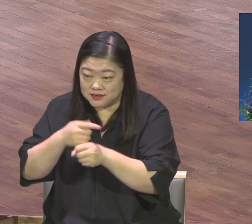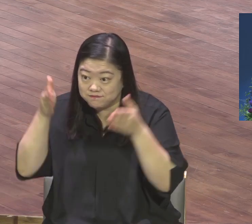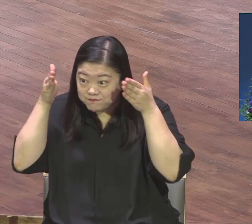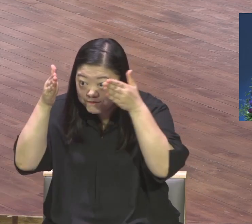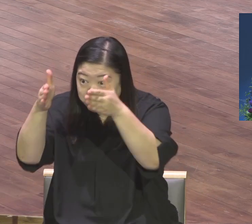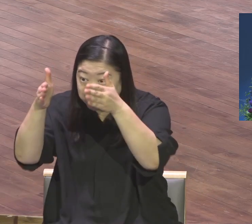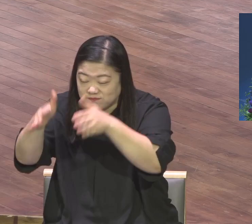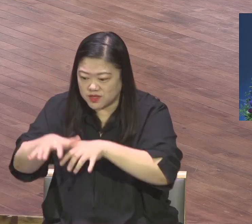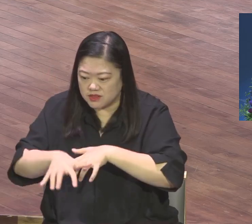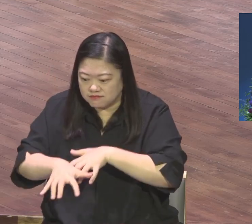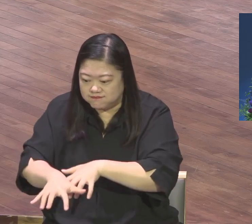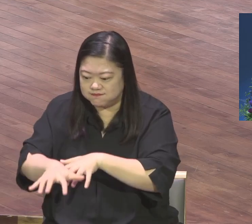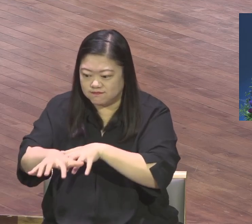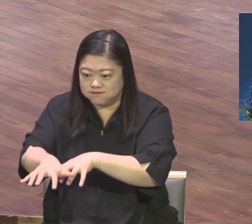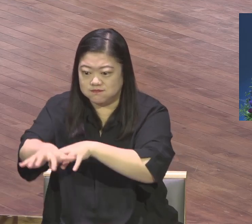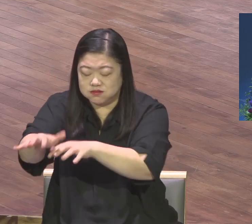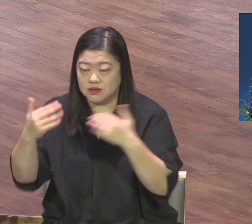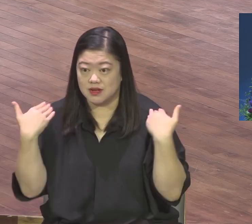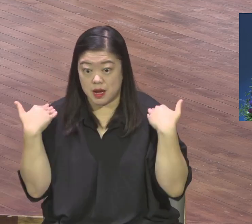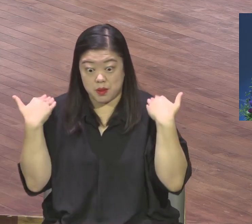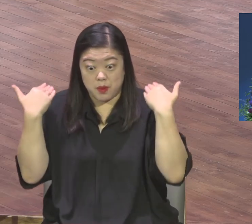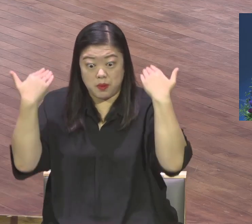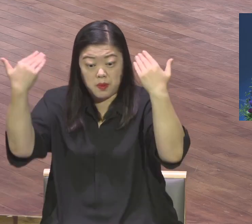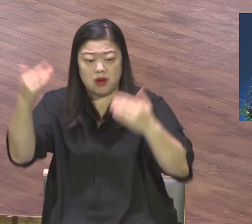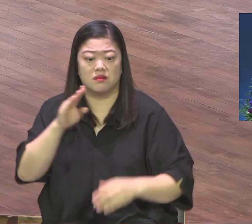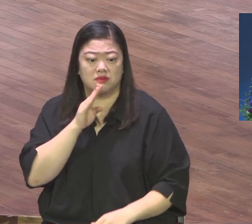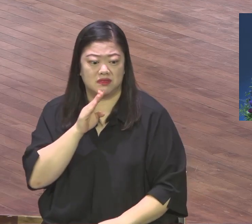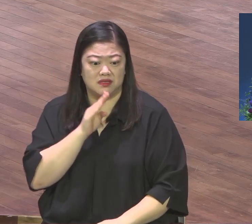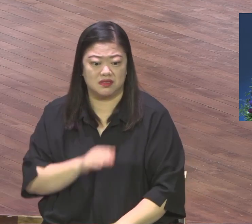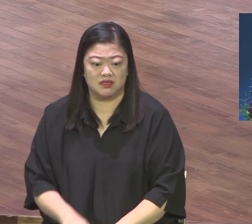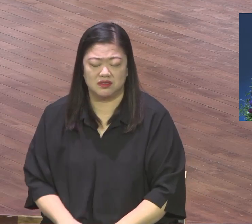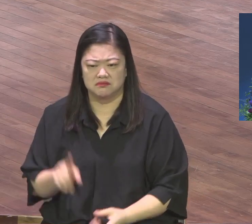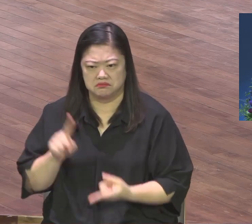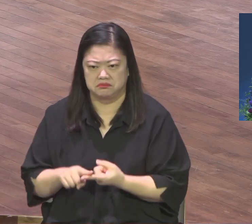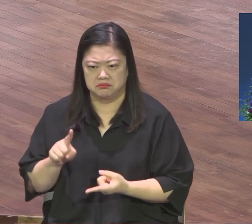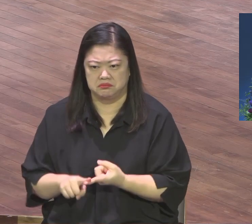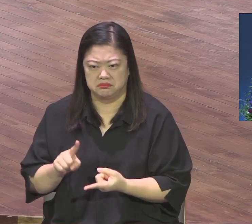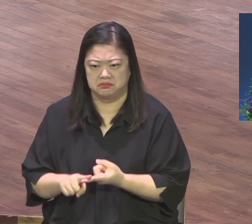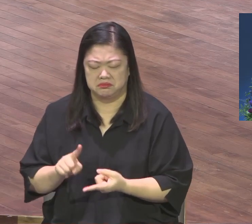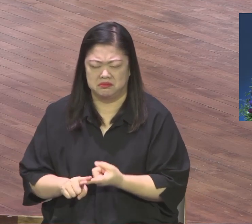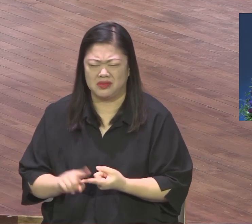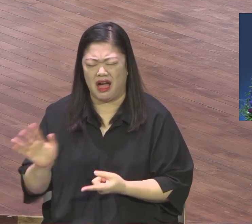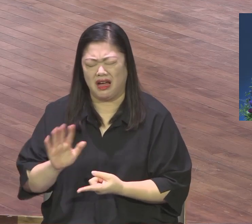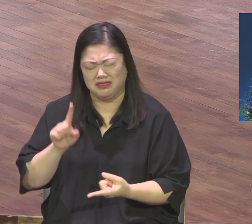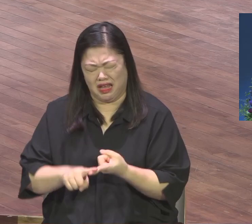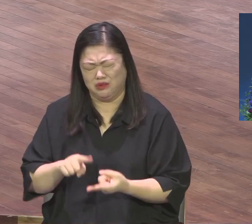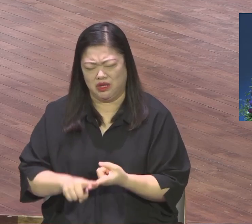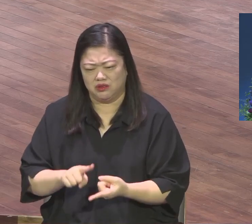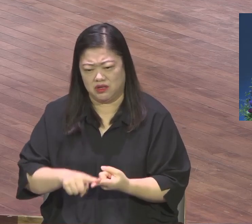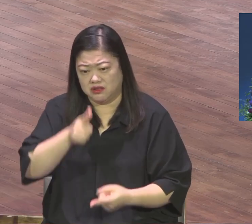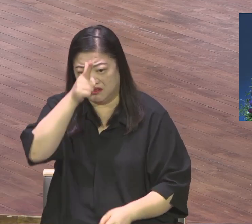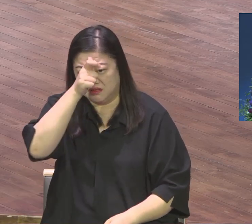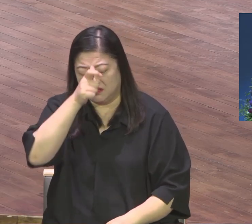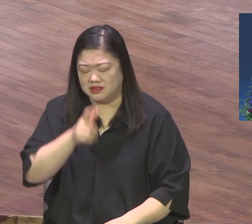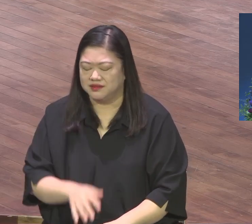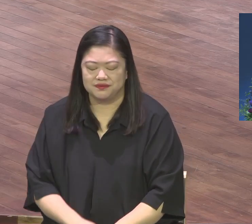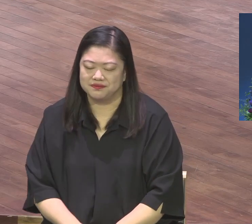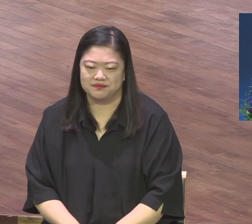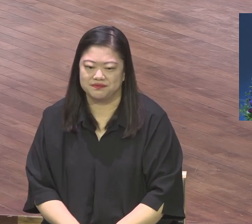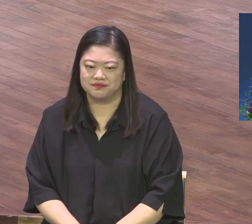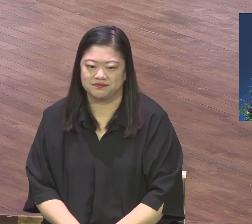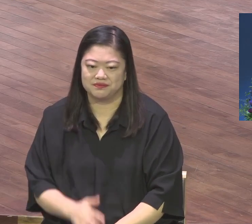바랍니다. 자라가라 그래 자라가라. 신앙은 자라가야 돼요. 자꾸 자라가야 되는데 자라지